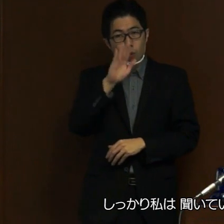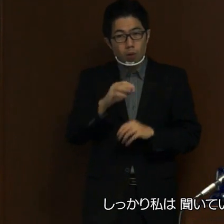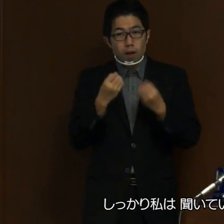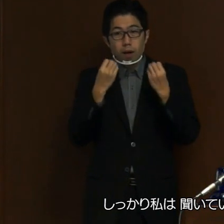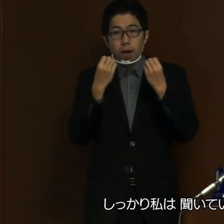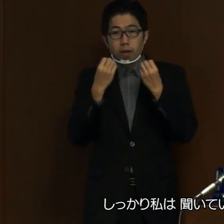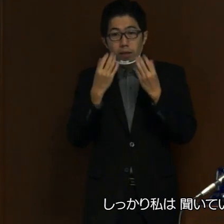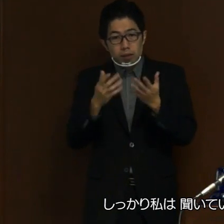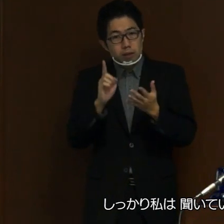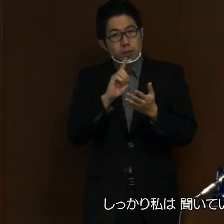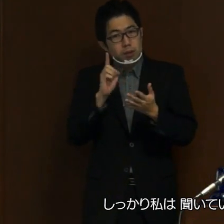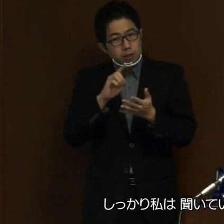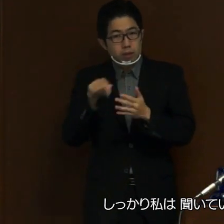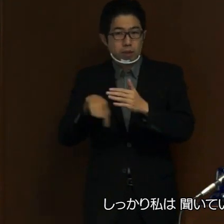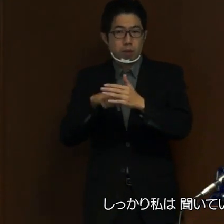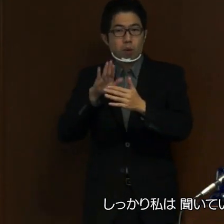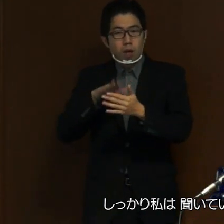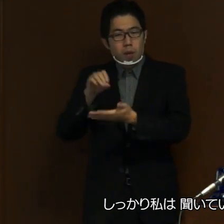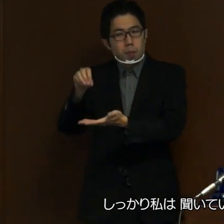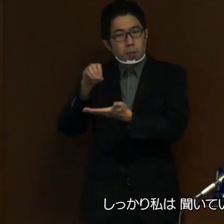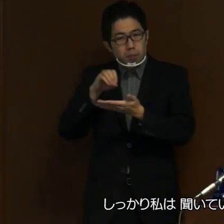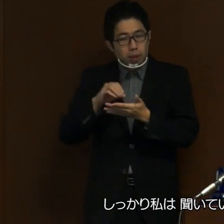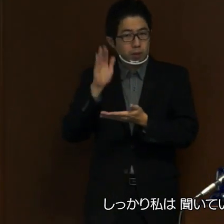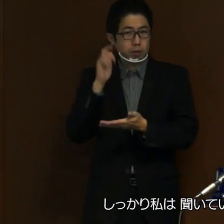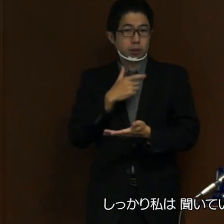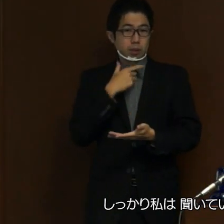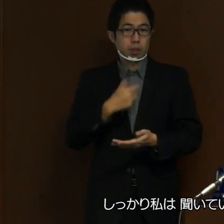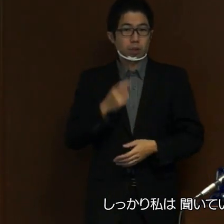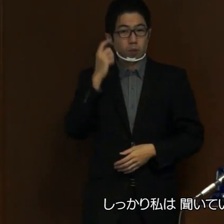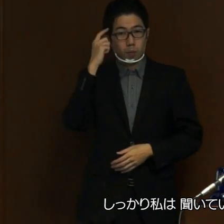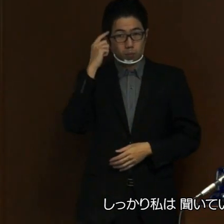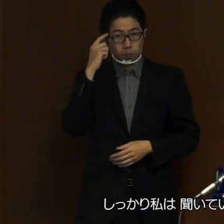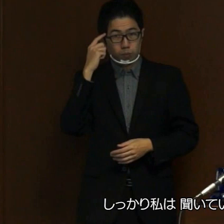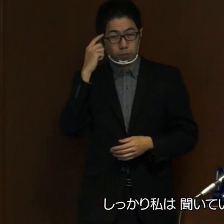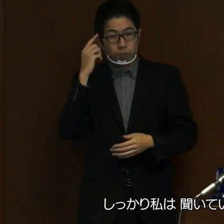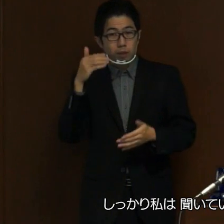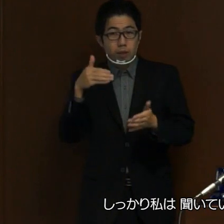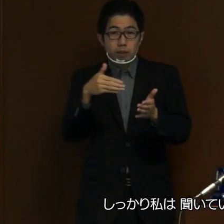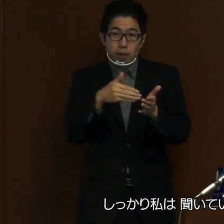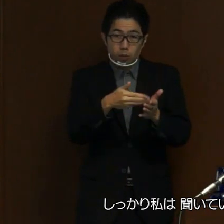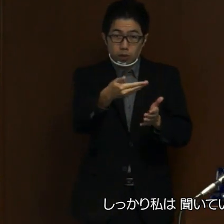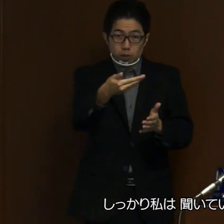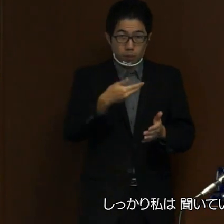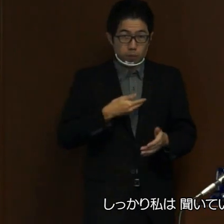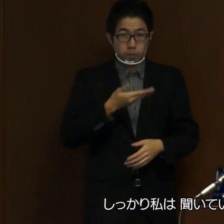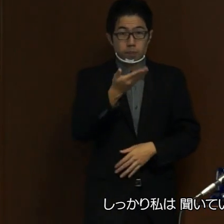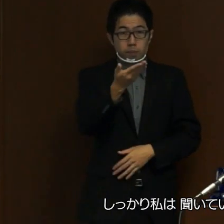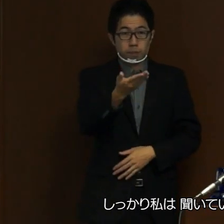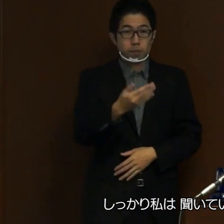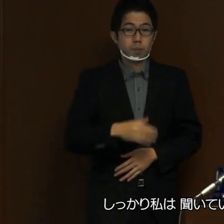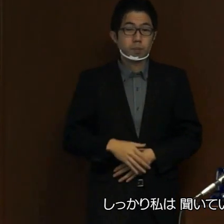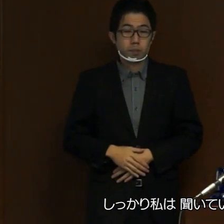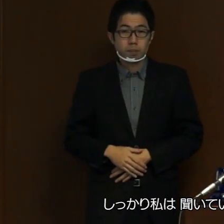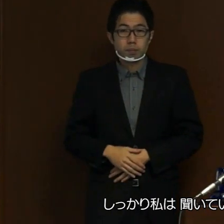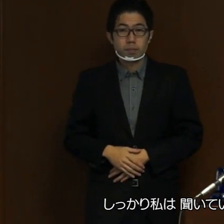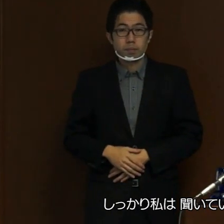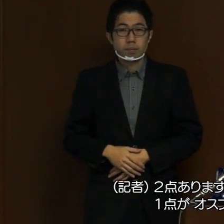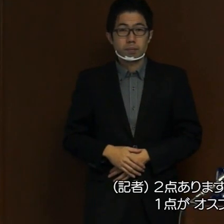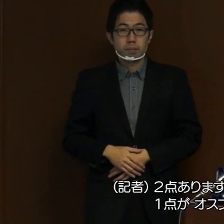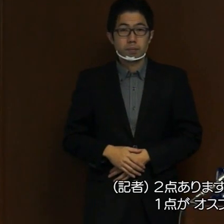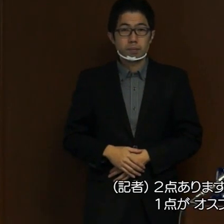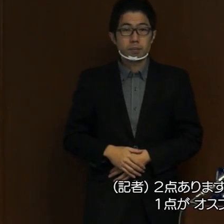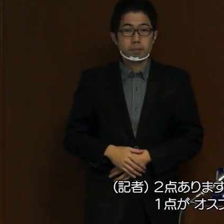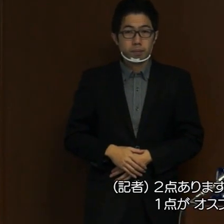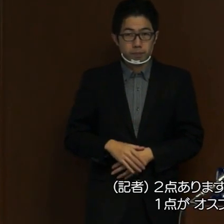聞いていきたいと思います。はい。 はい、では最後、では福井さんお願いします。 朝日新聞の福井